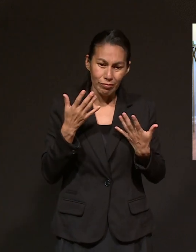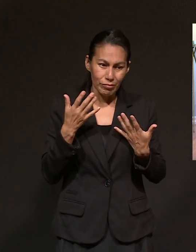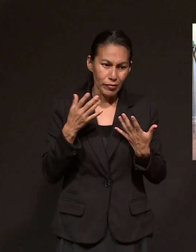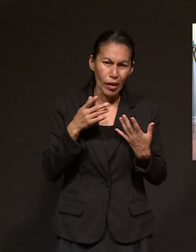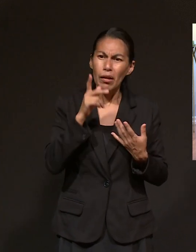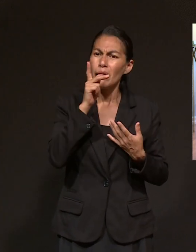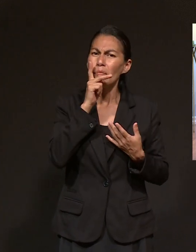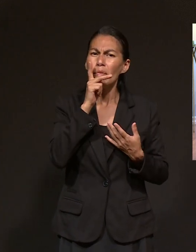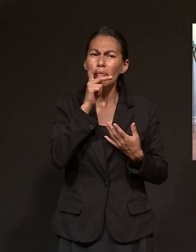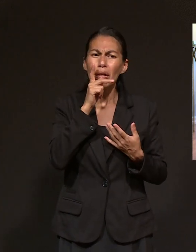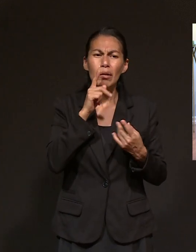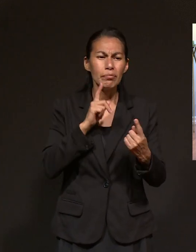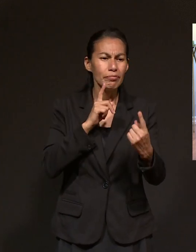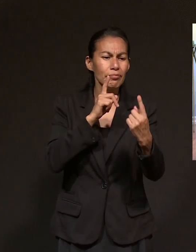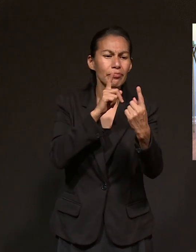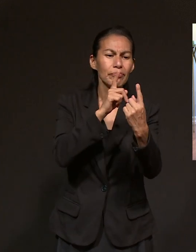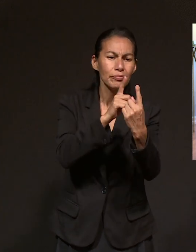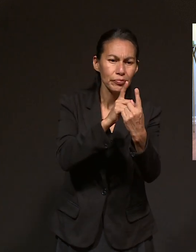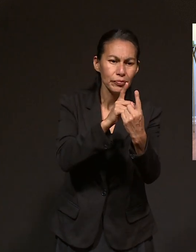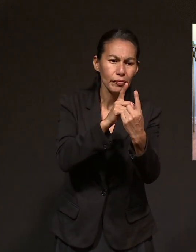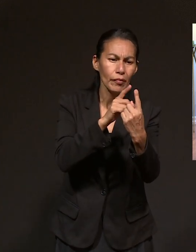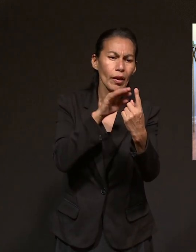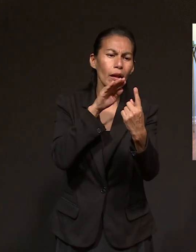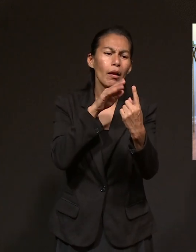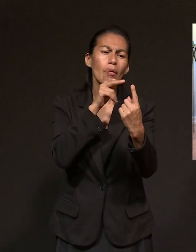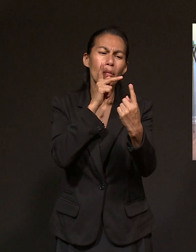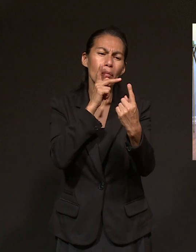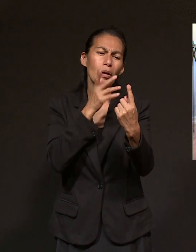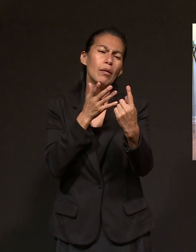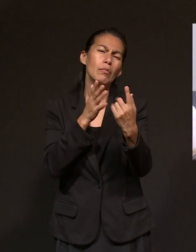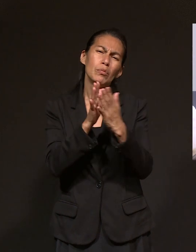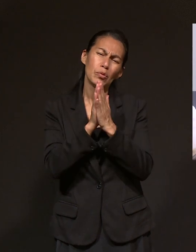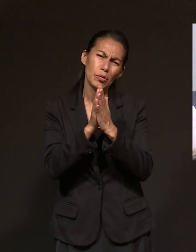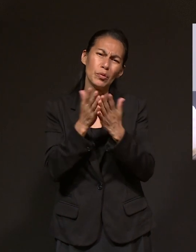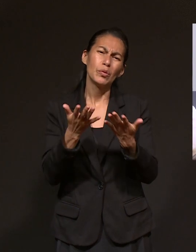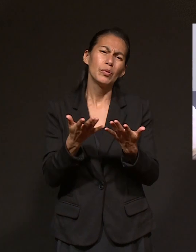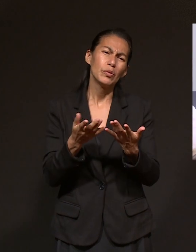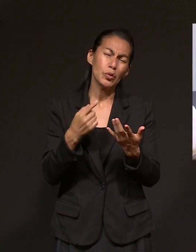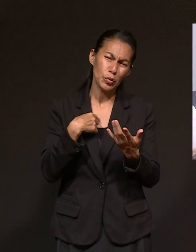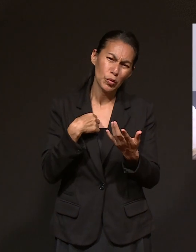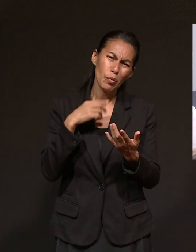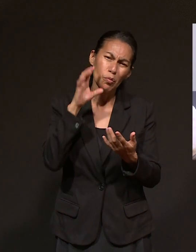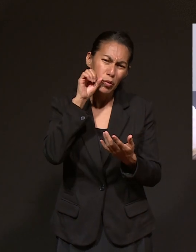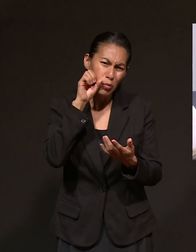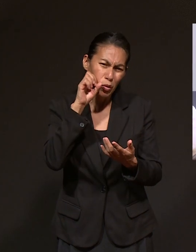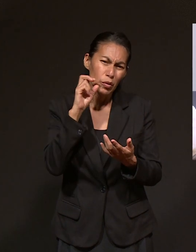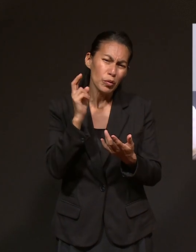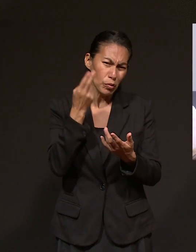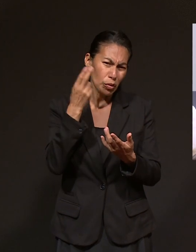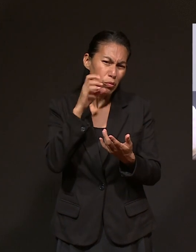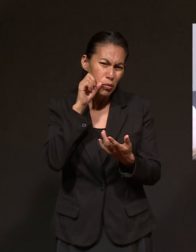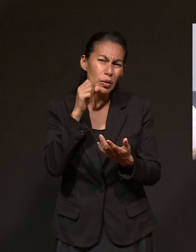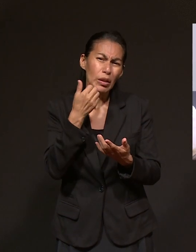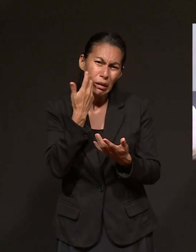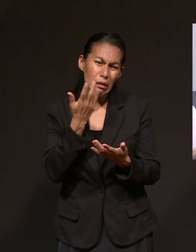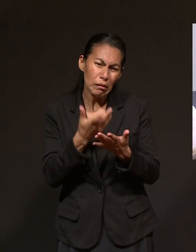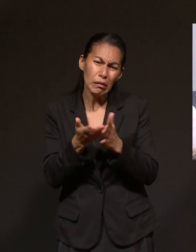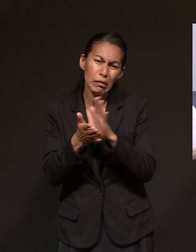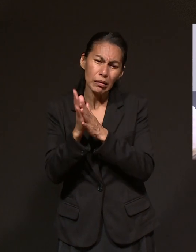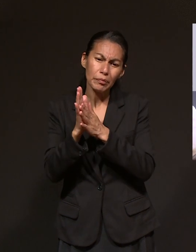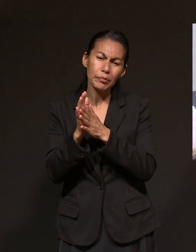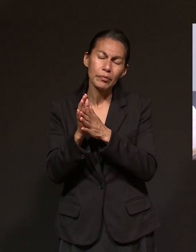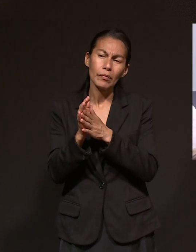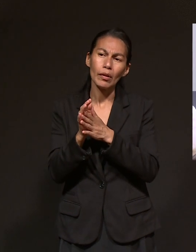mi papá, lo recuerdo, y platiqué con él. Y le dije, y él me puso una prueba. Él me dice, está bien,